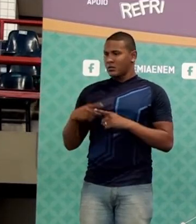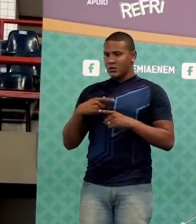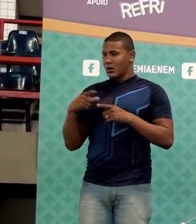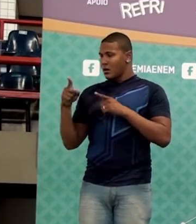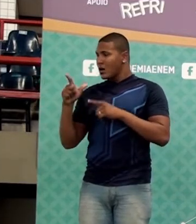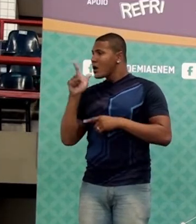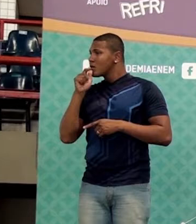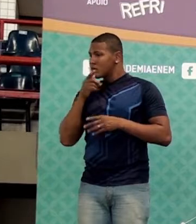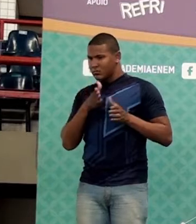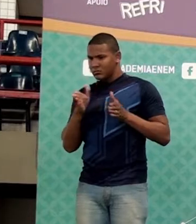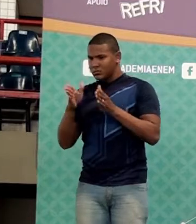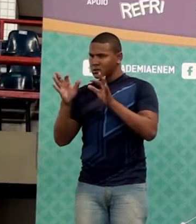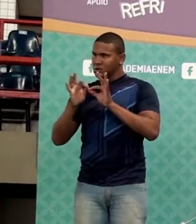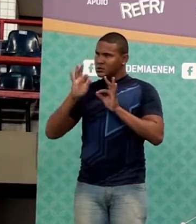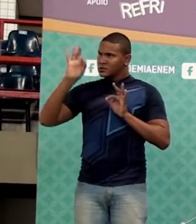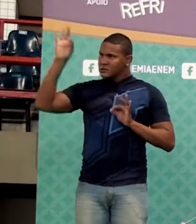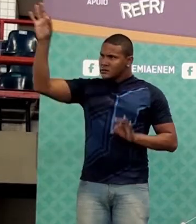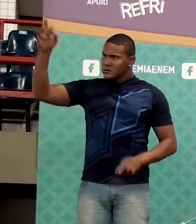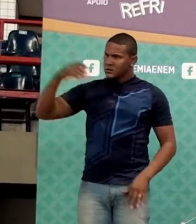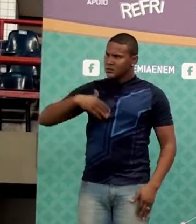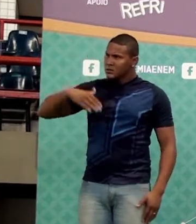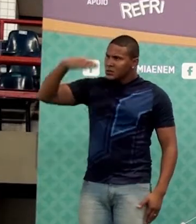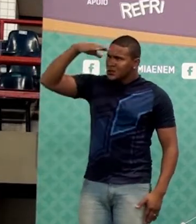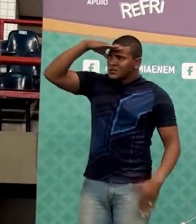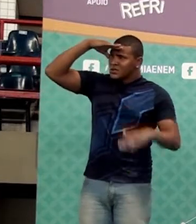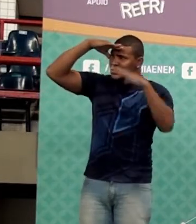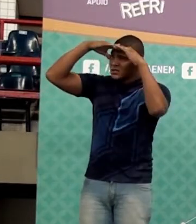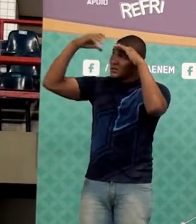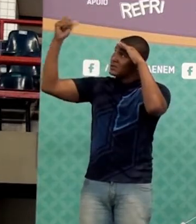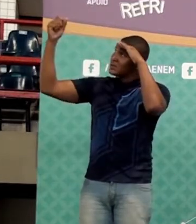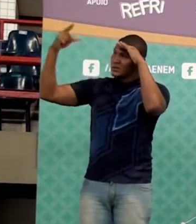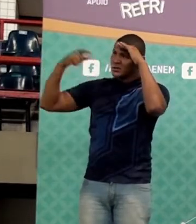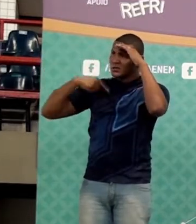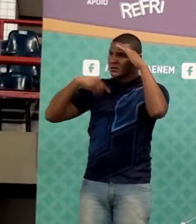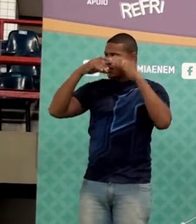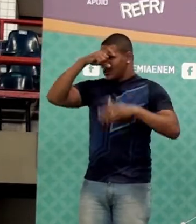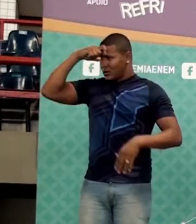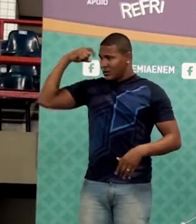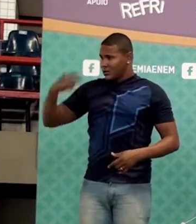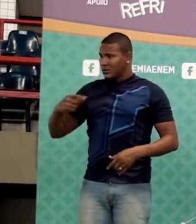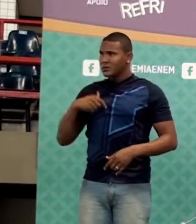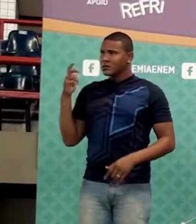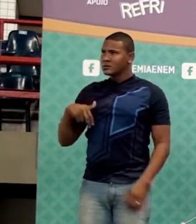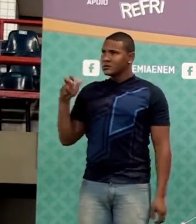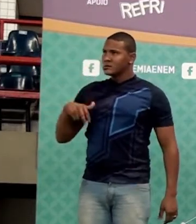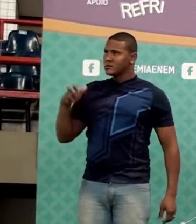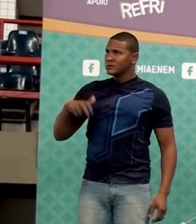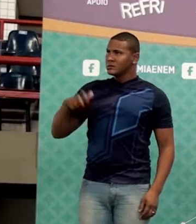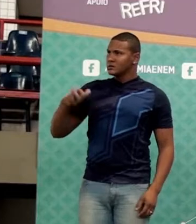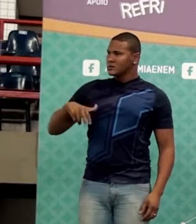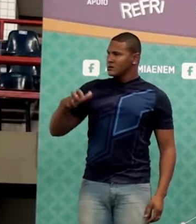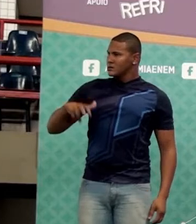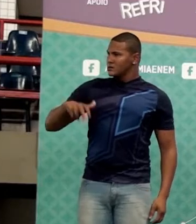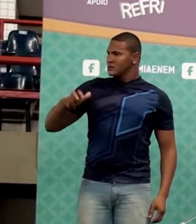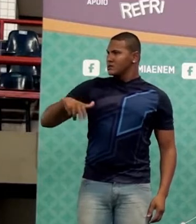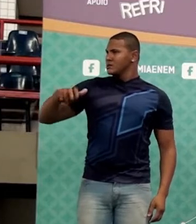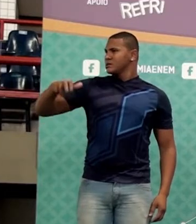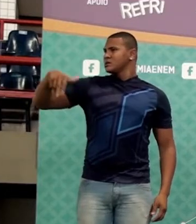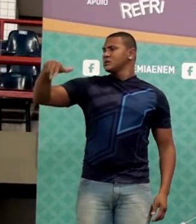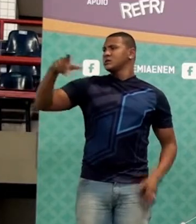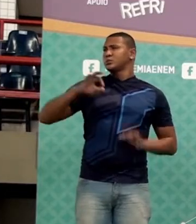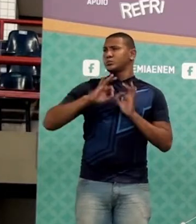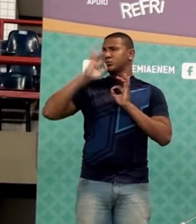perto. Nós vamos já ver nos nossos slides que esse povo era chamado de nômade. Se cair na prova do